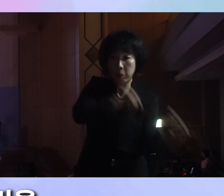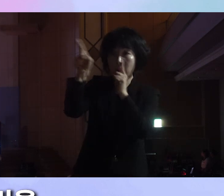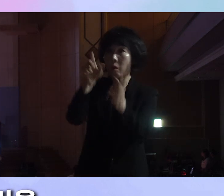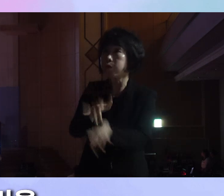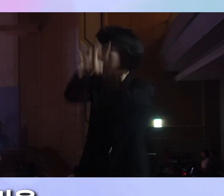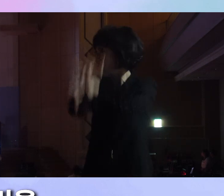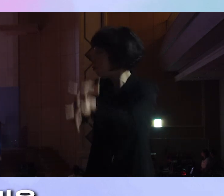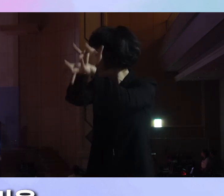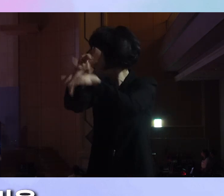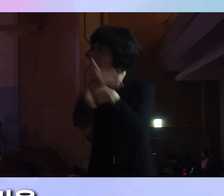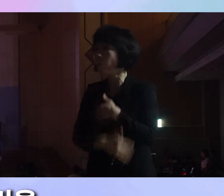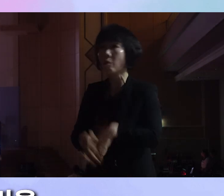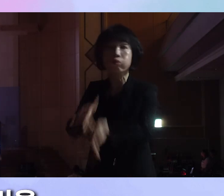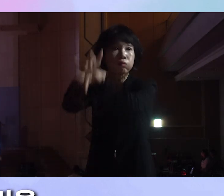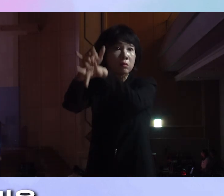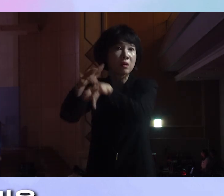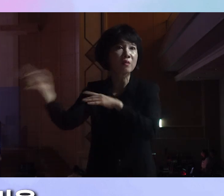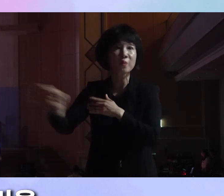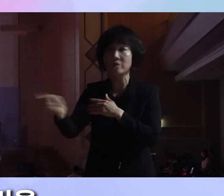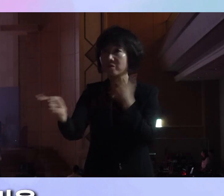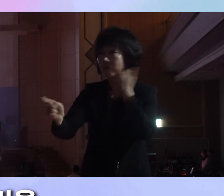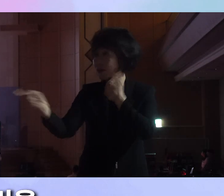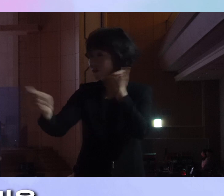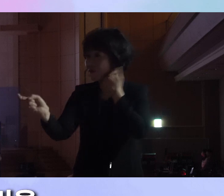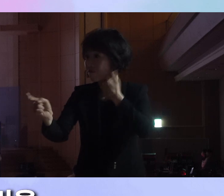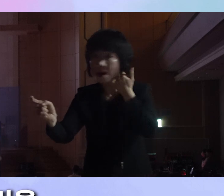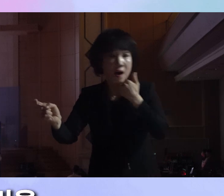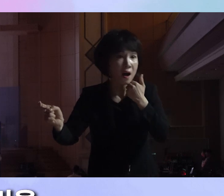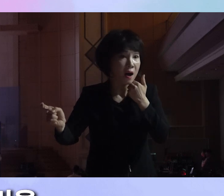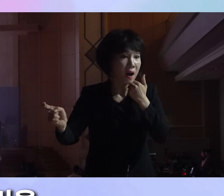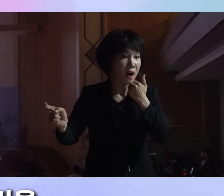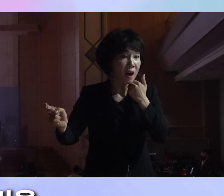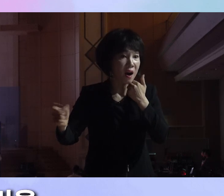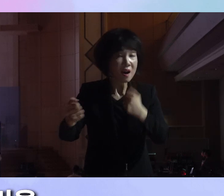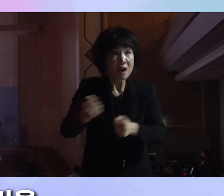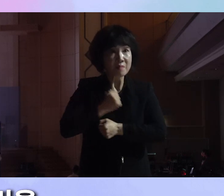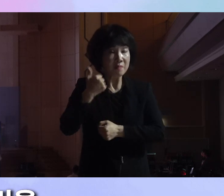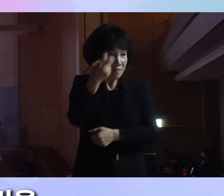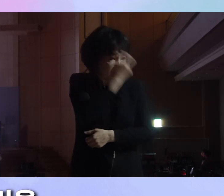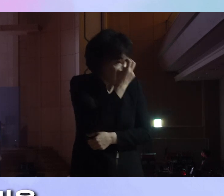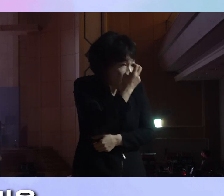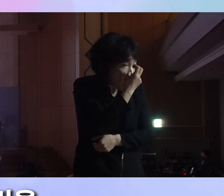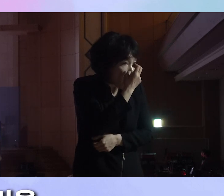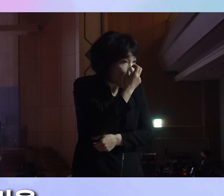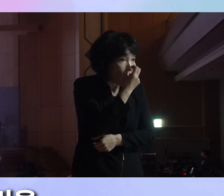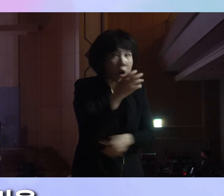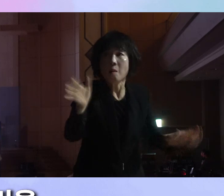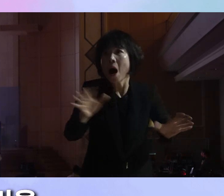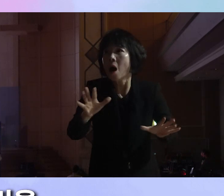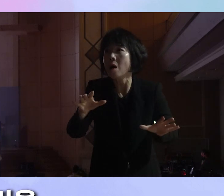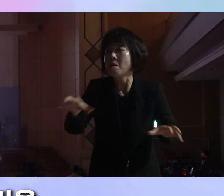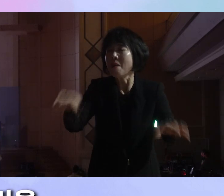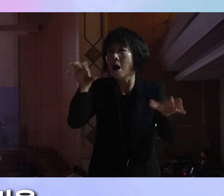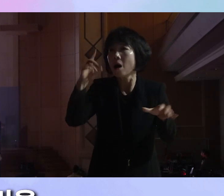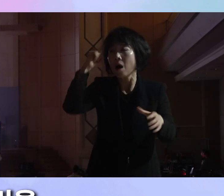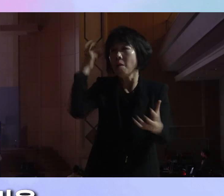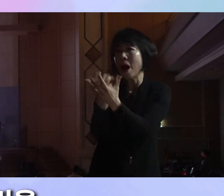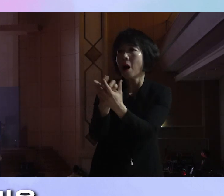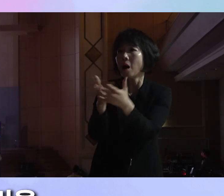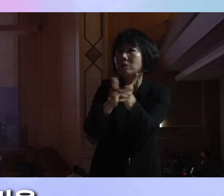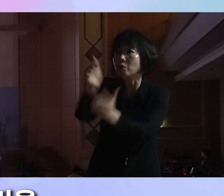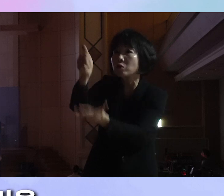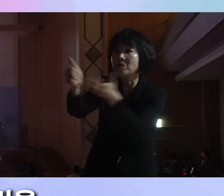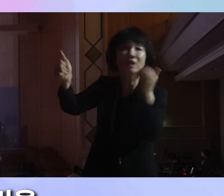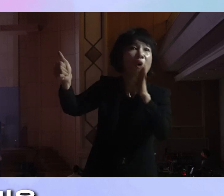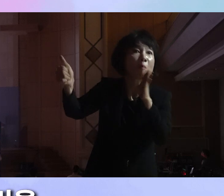그건 예수가 죽었을 때 옆에 있던 백부장이 말했어. 그는 진정 하나님의 아들이었다고. 예수의